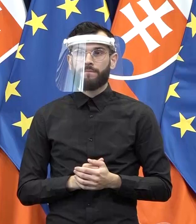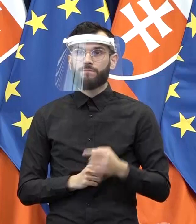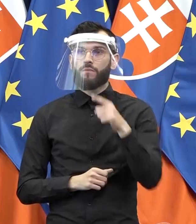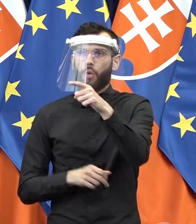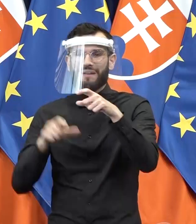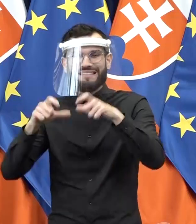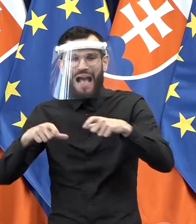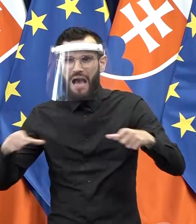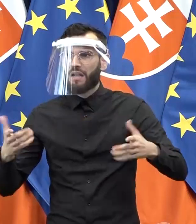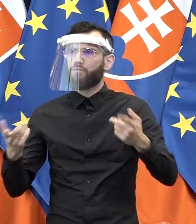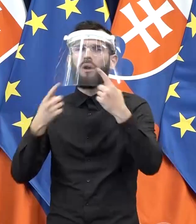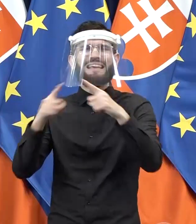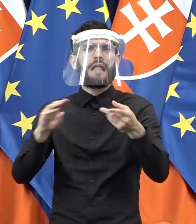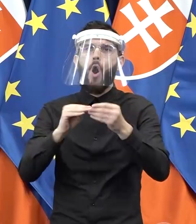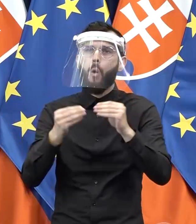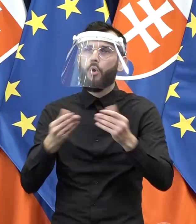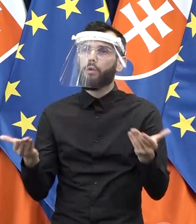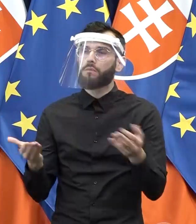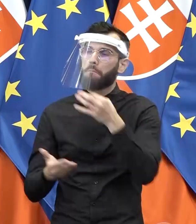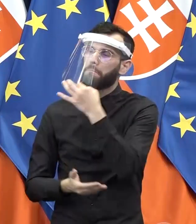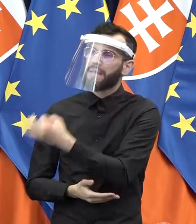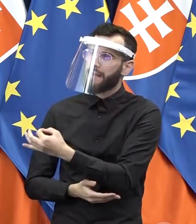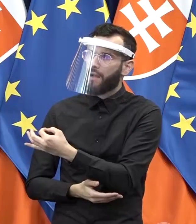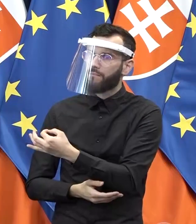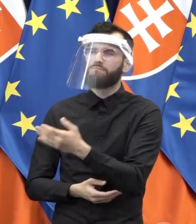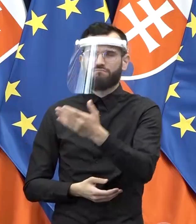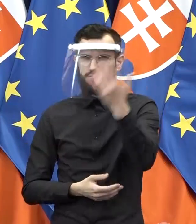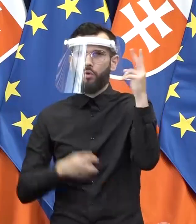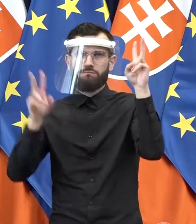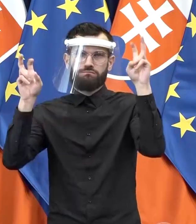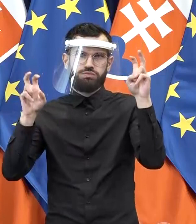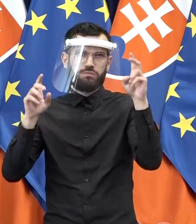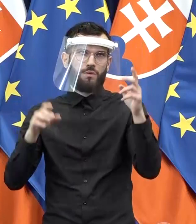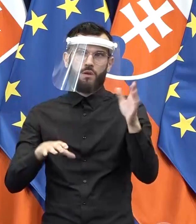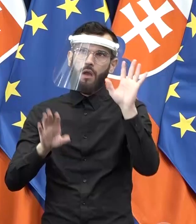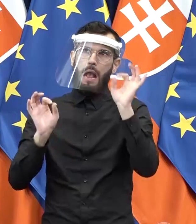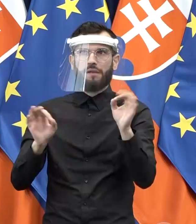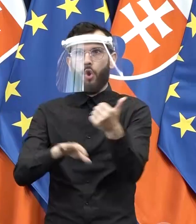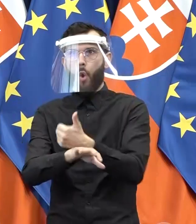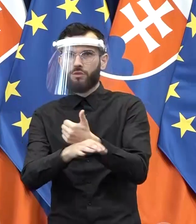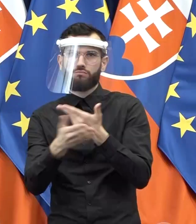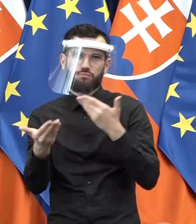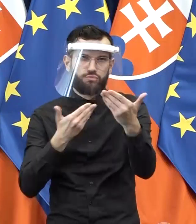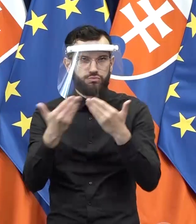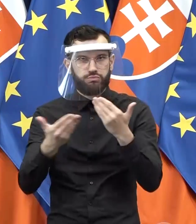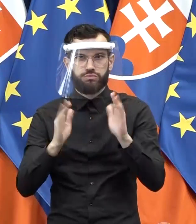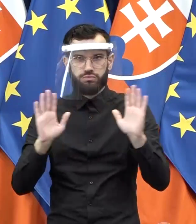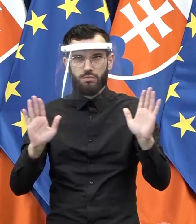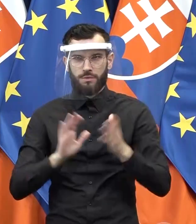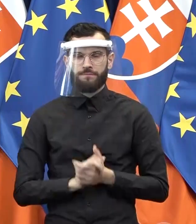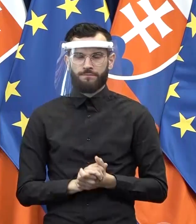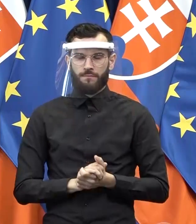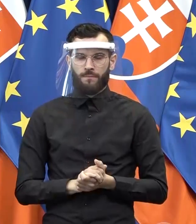zahradníctvá napríklad, alebo iné prevádzky? To bola veľká téma, možno hodinová. Keď trošku poviem zo